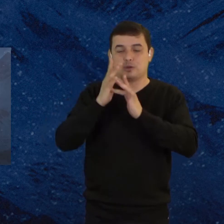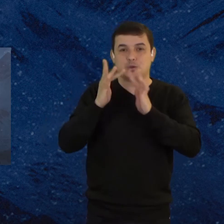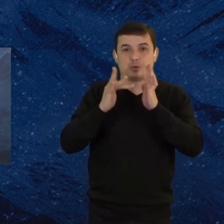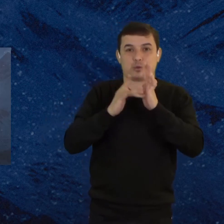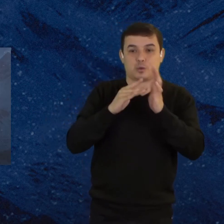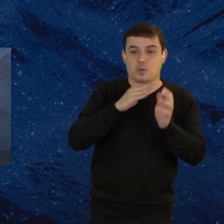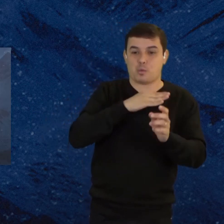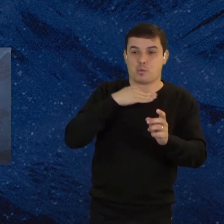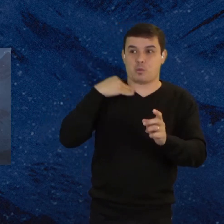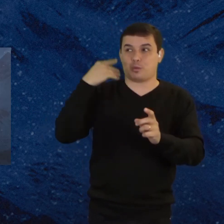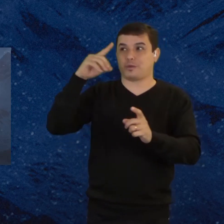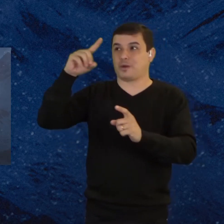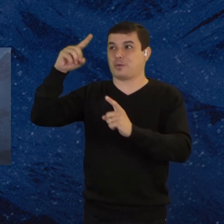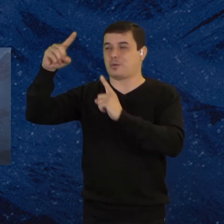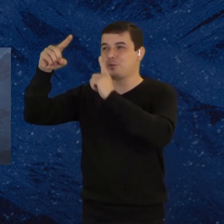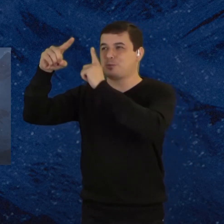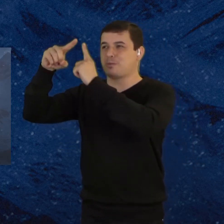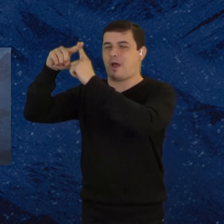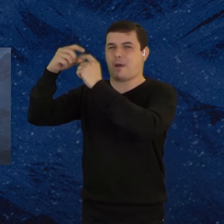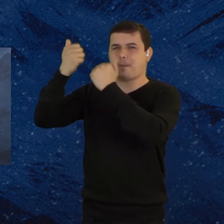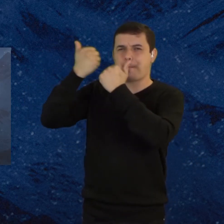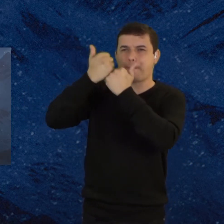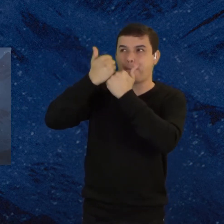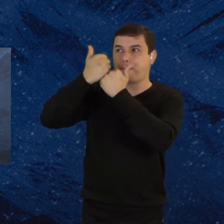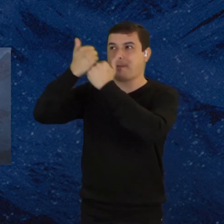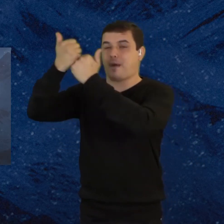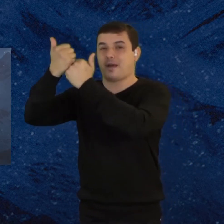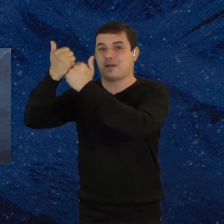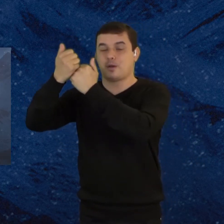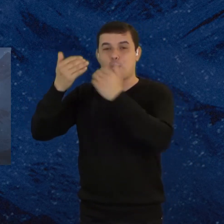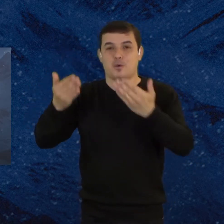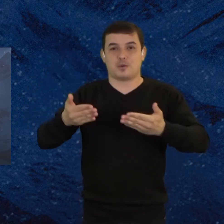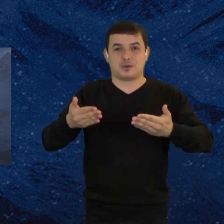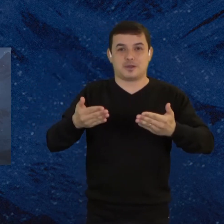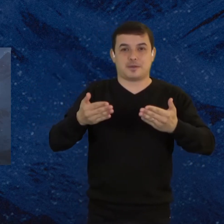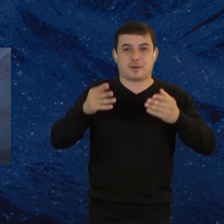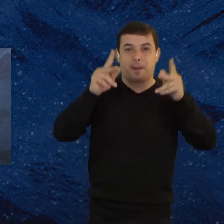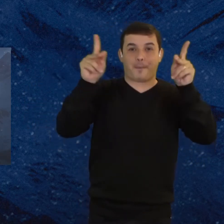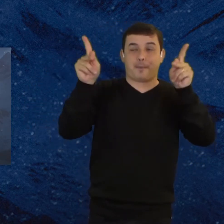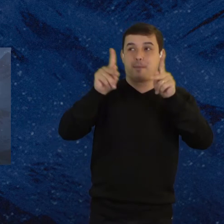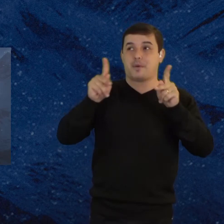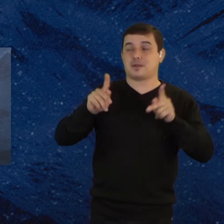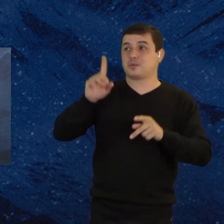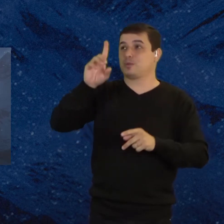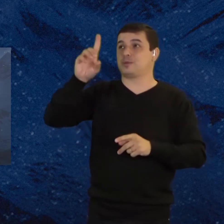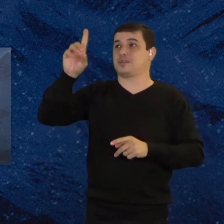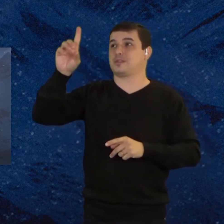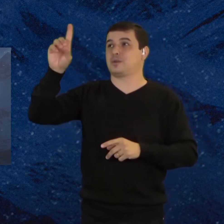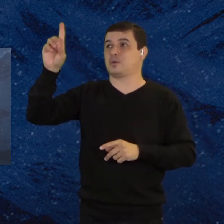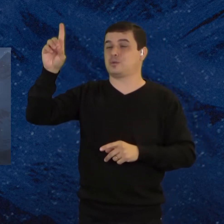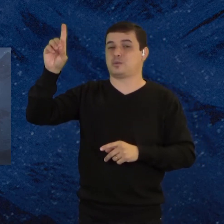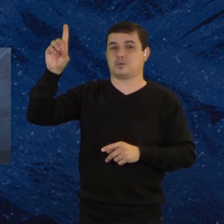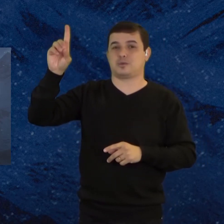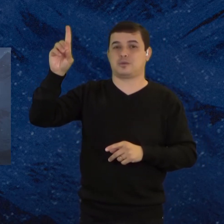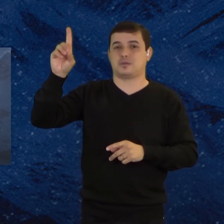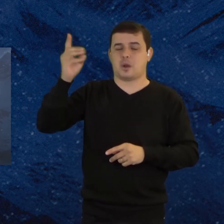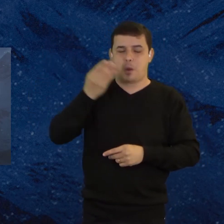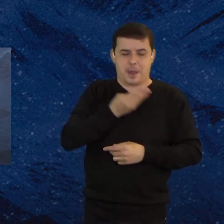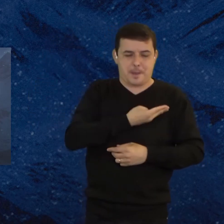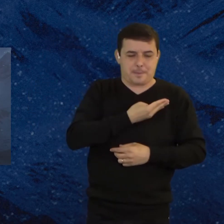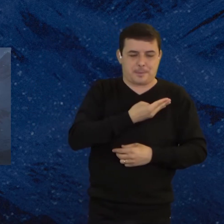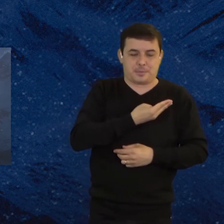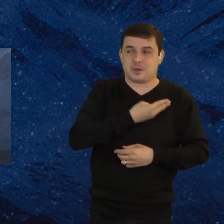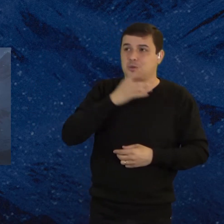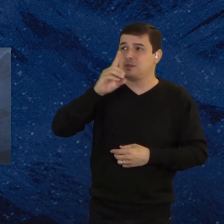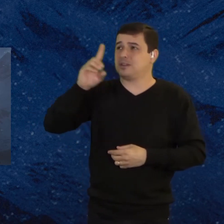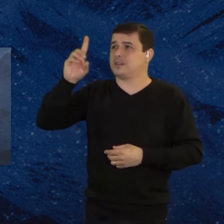Ele, para nos tornar, né, que é reconciliação? É ter paz com Deus. Ter paz com Deus é ser amigo de Deus, ser